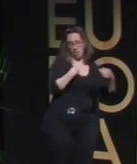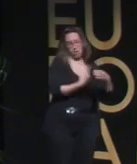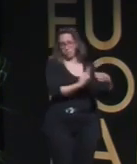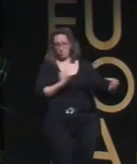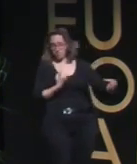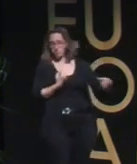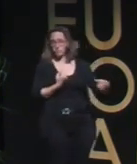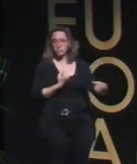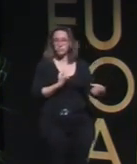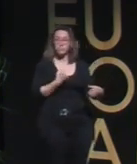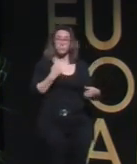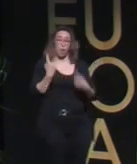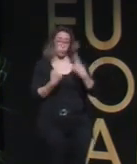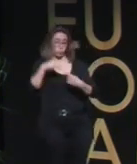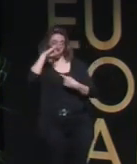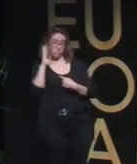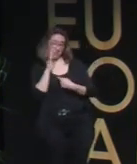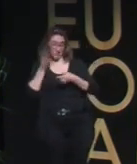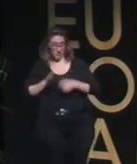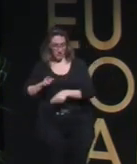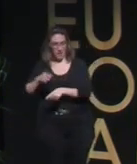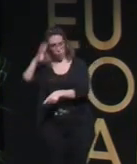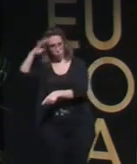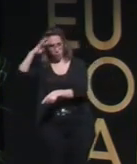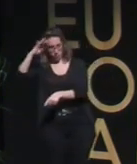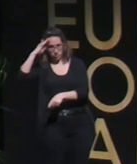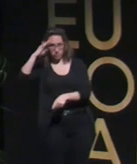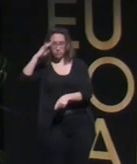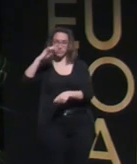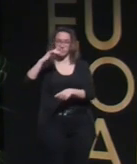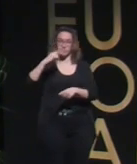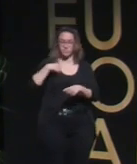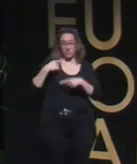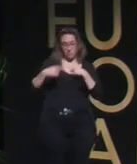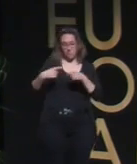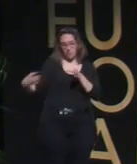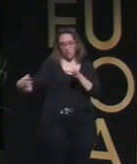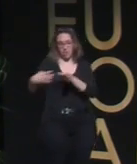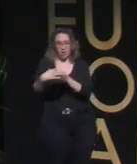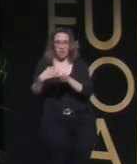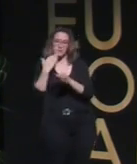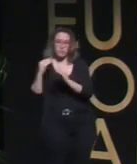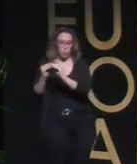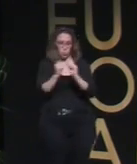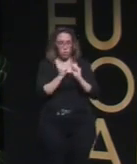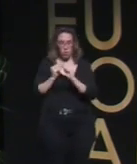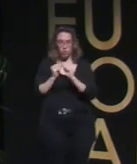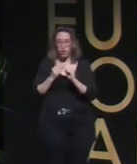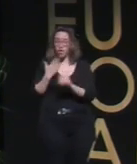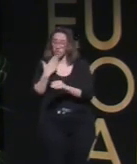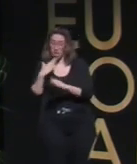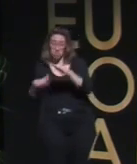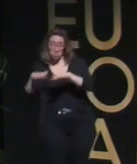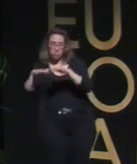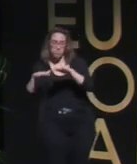padres y madres de adolescentes, que su familia empiezan a ser los grupos de iguales. Y a partir de cierta edad cada vez tenemos menos porcentaje